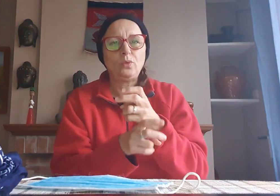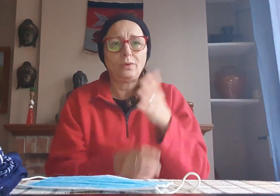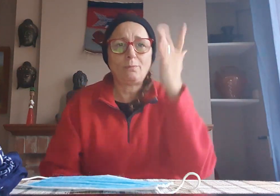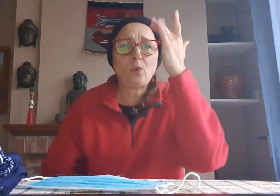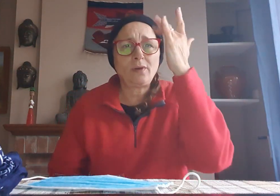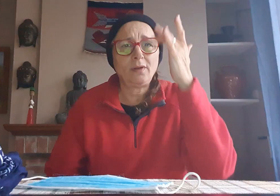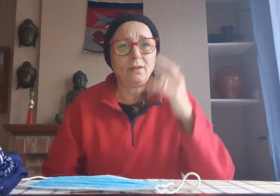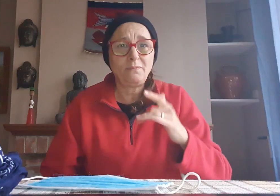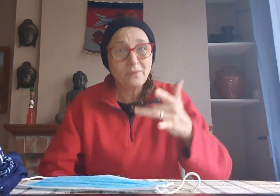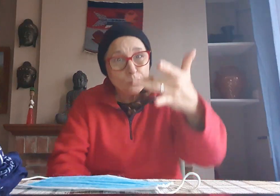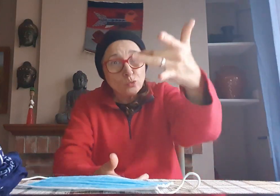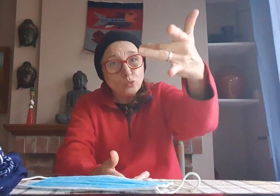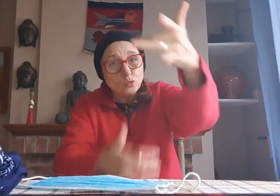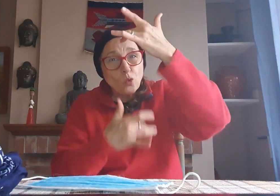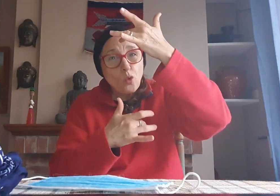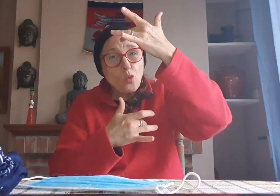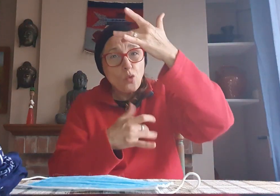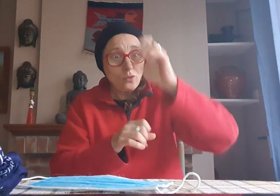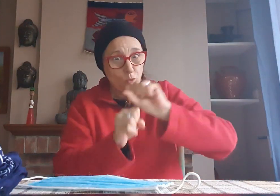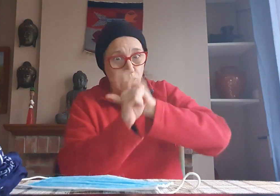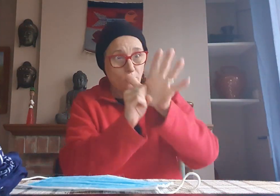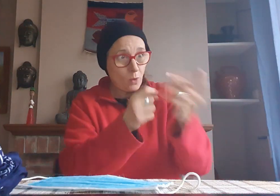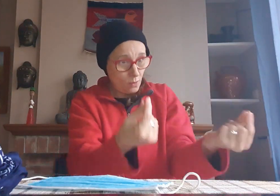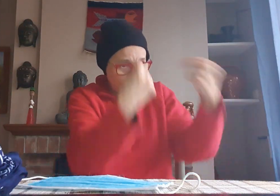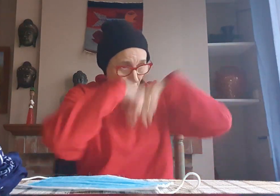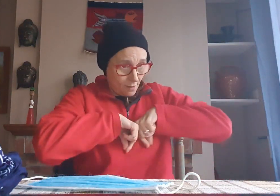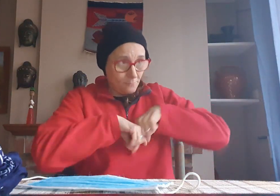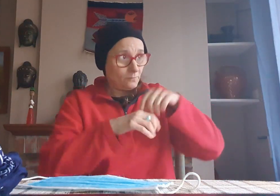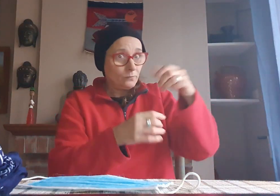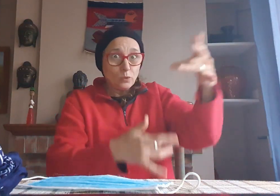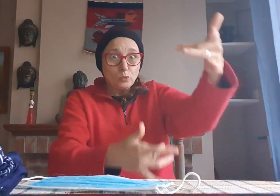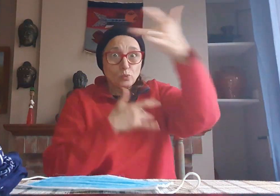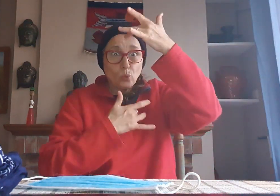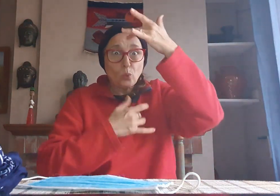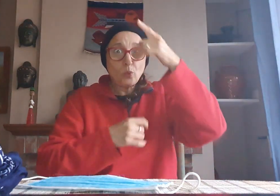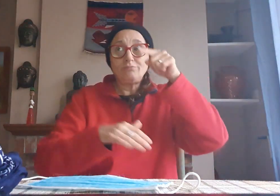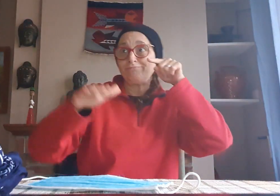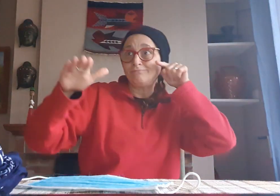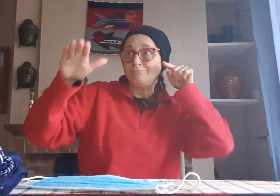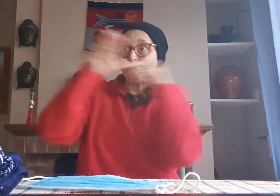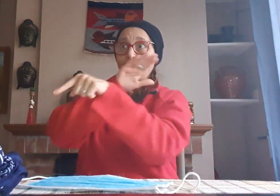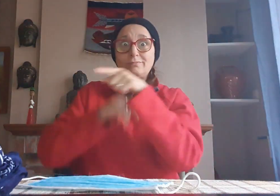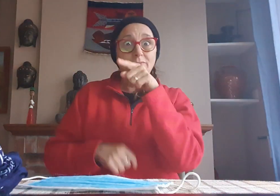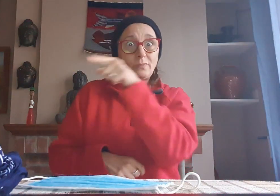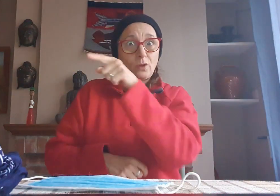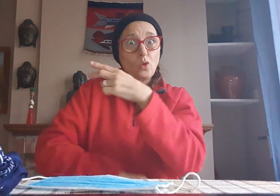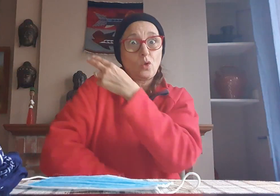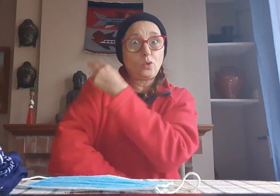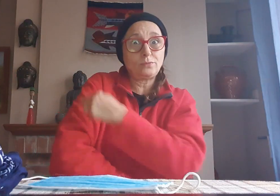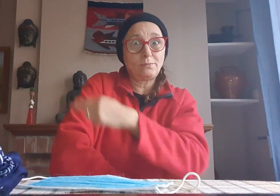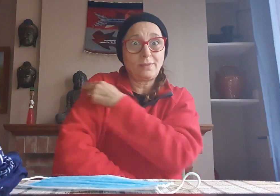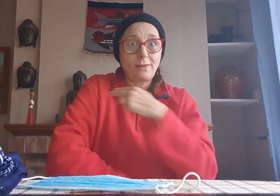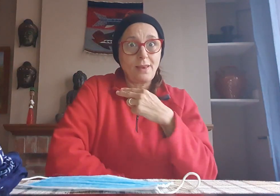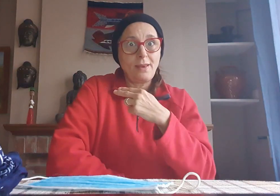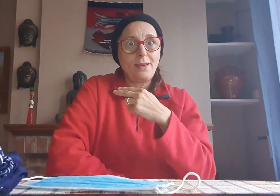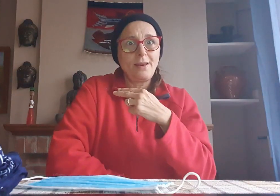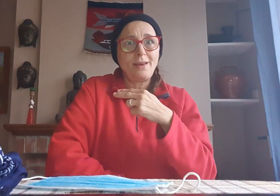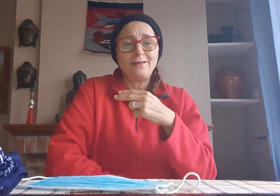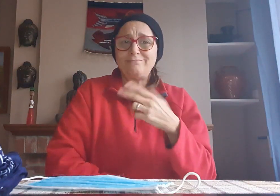Hola. ¿Cómo estás? ¿Cómo estáis, chicos? Bien, ahí va. ¿Cómo estás? Hola. Bien. ¿Cómo estás? Bien, gracias. Es lo